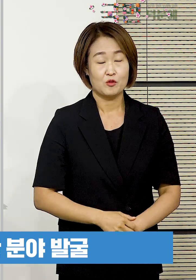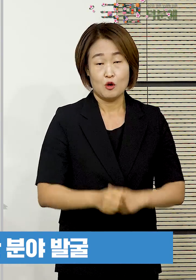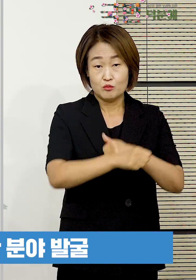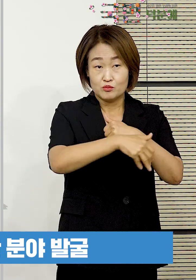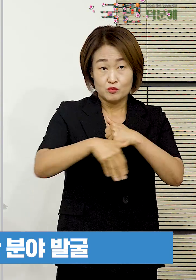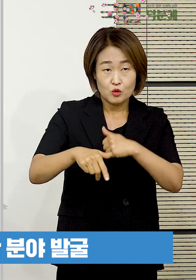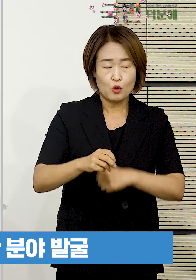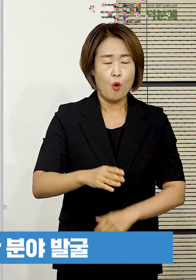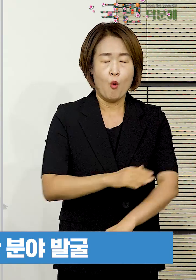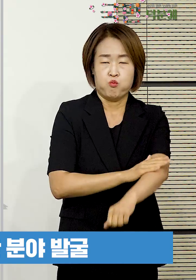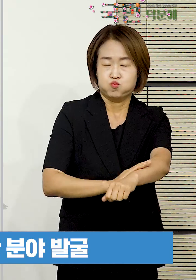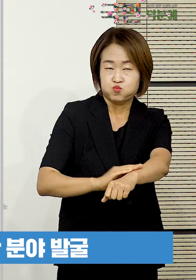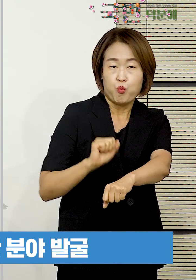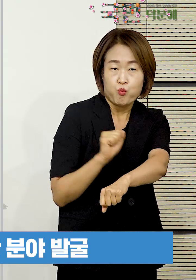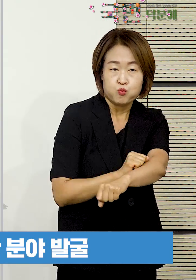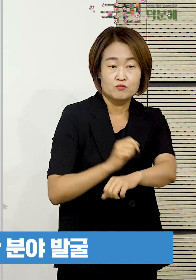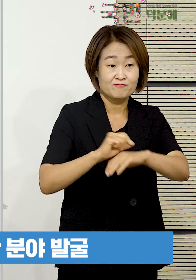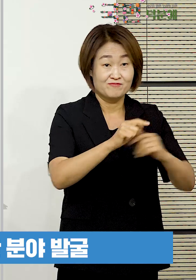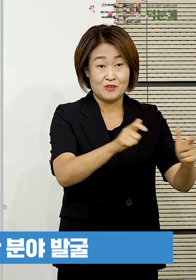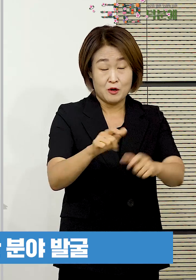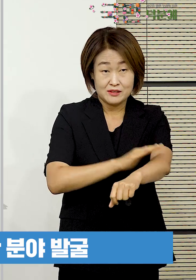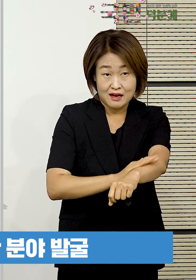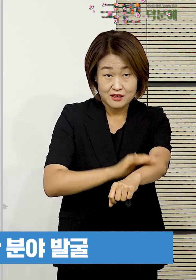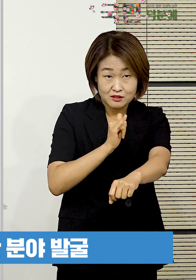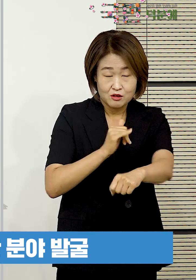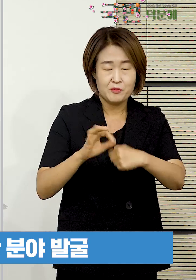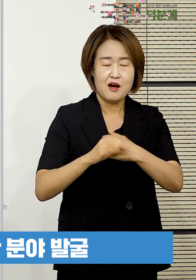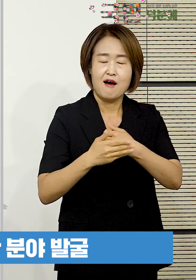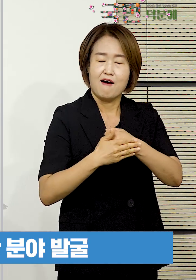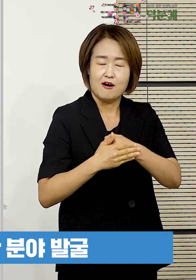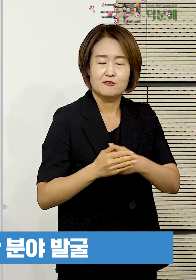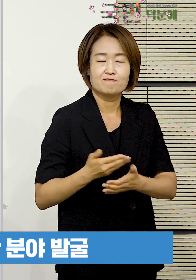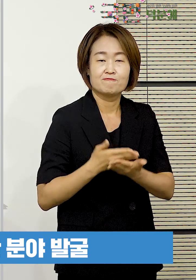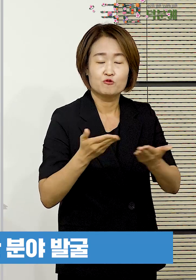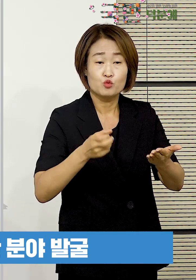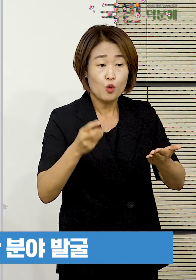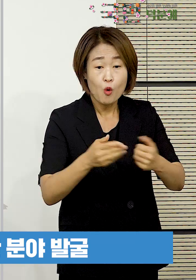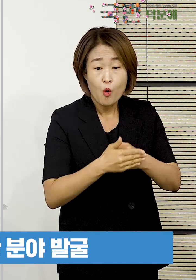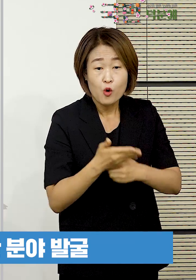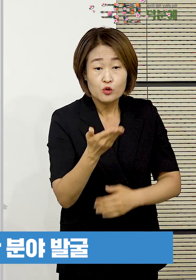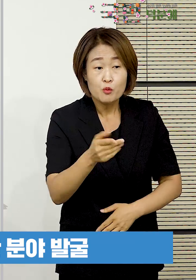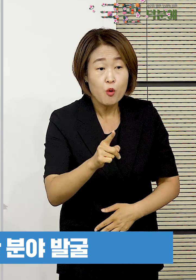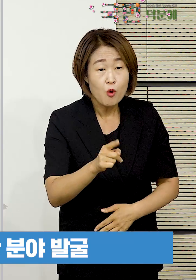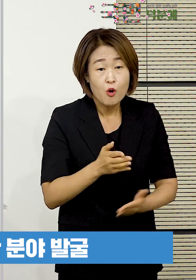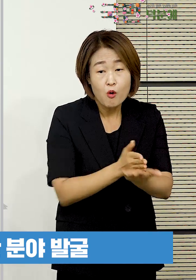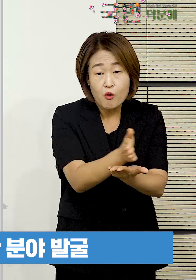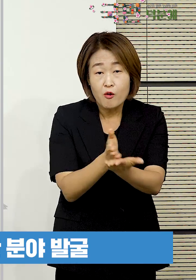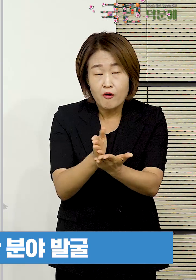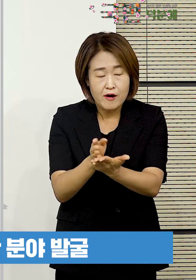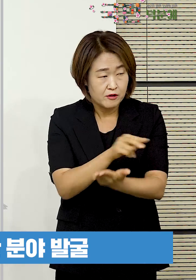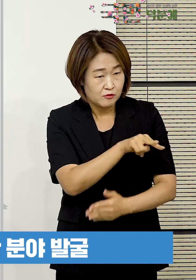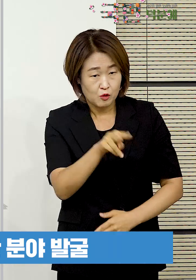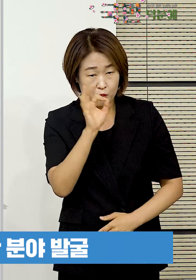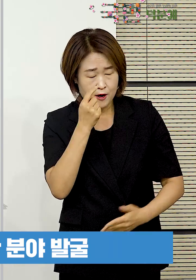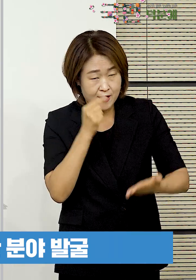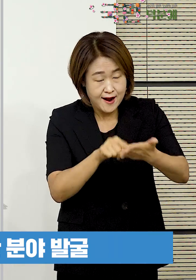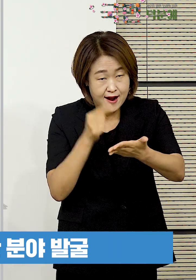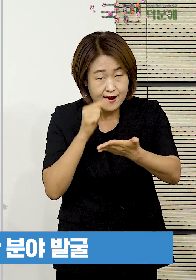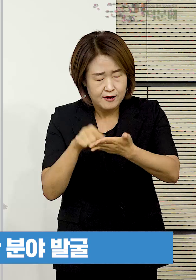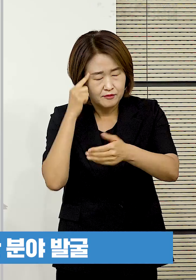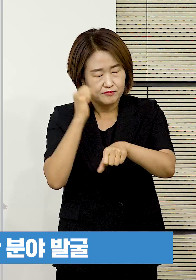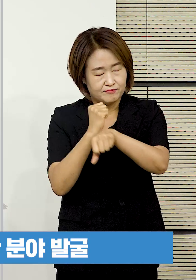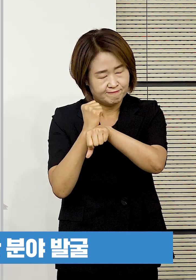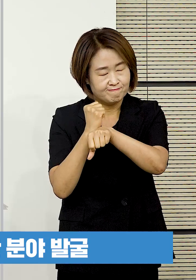또한 각 부처에서 우수 지자체에 대한 인센티브 제공이 가능한 분야를 발굴하여 우선 지원할 수